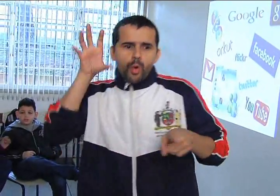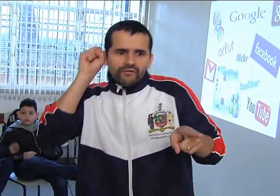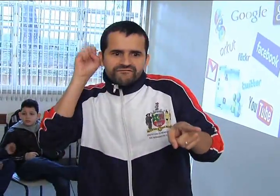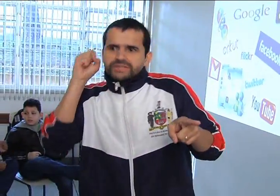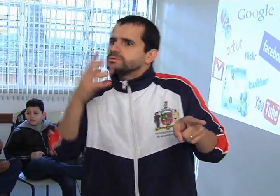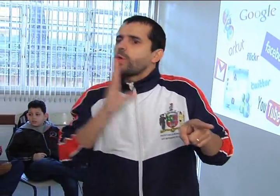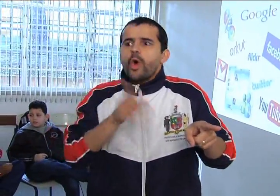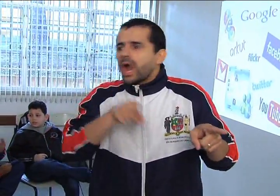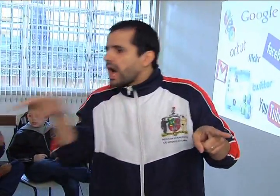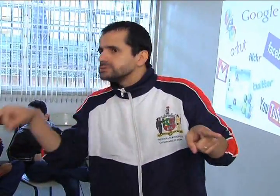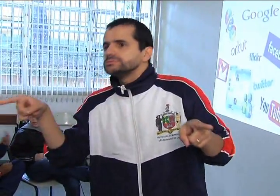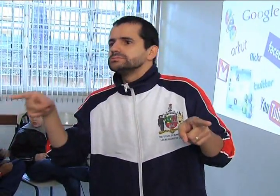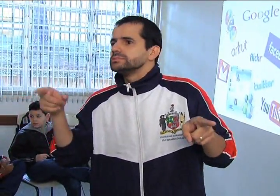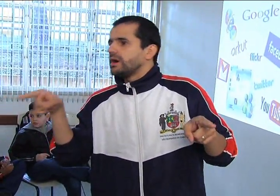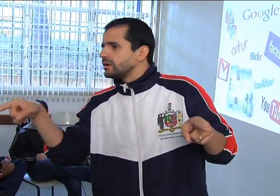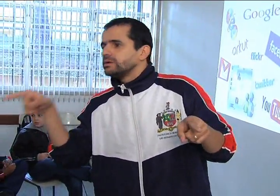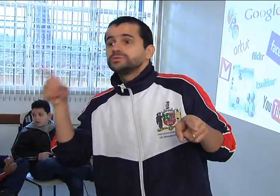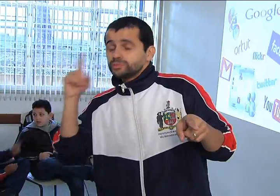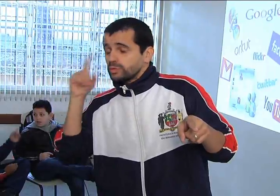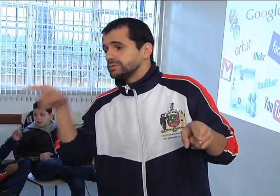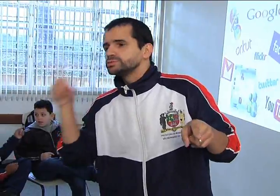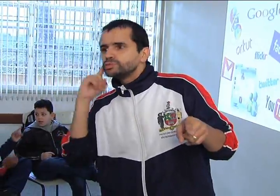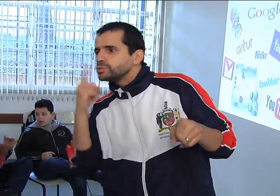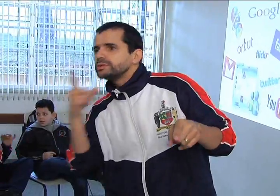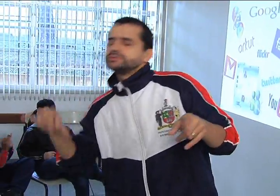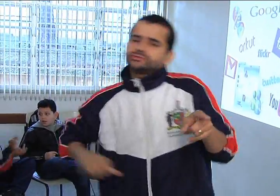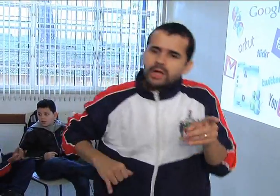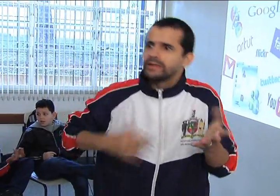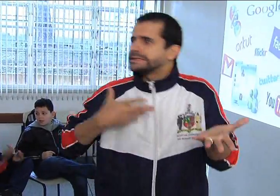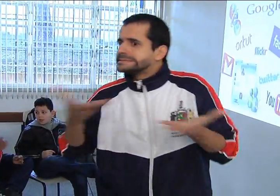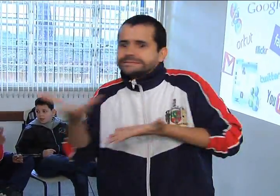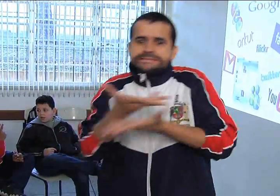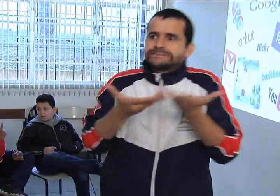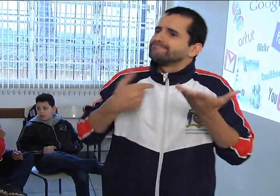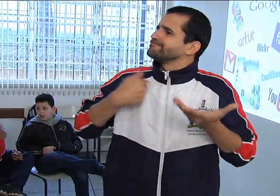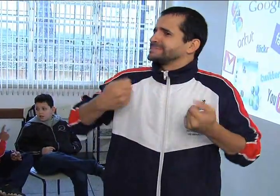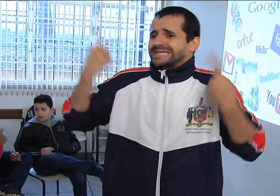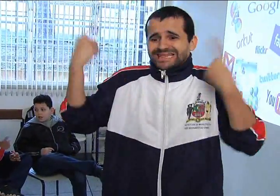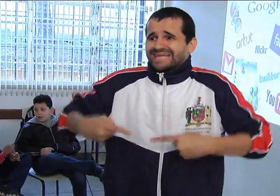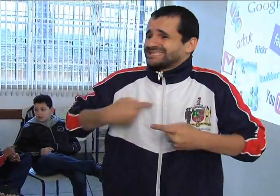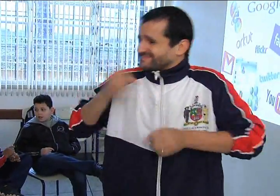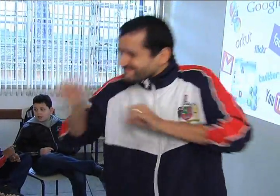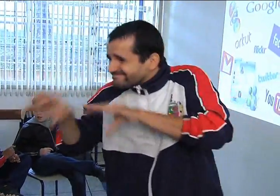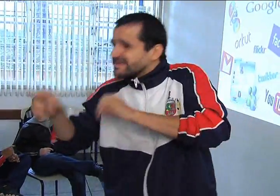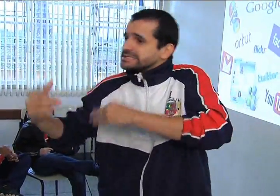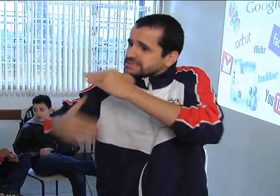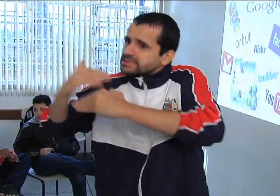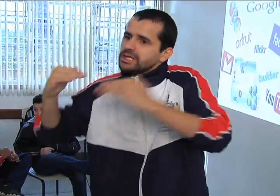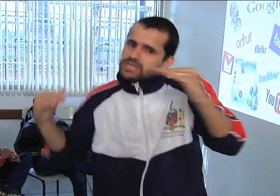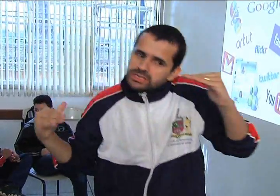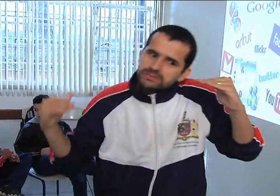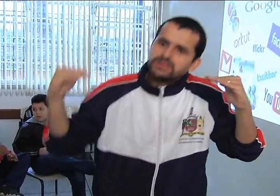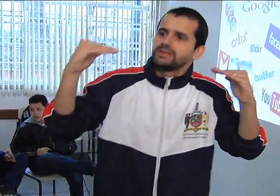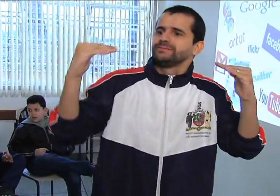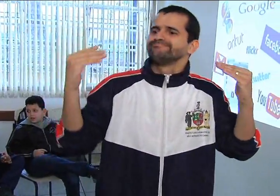O principal da inclusão é que o ouvinte não conhece a língua, Então é